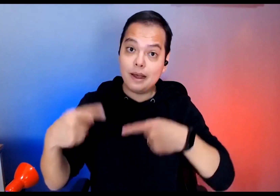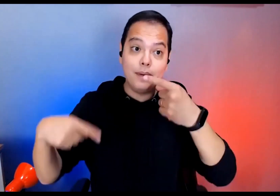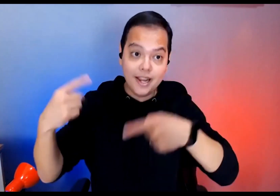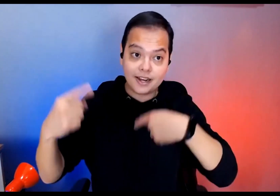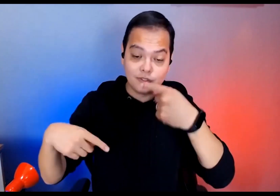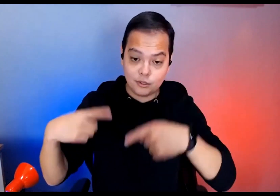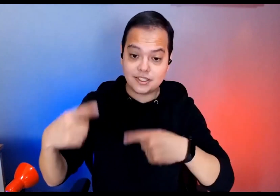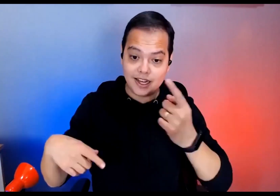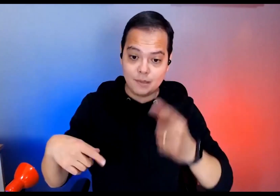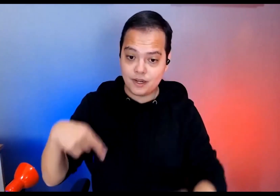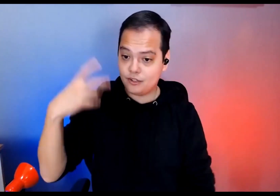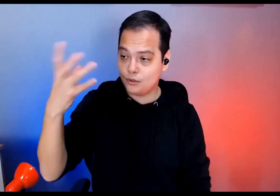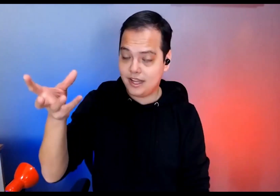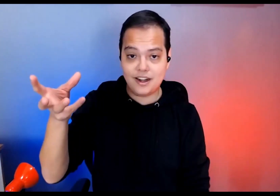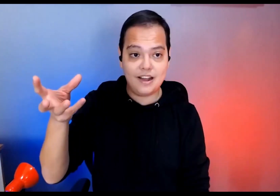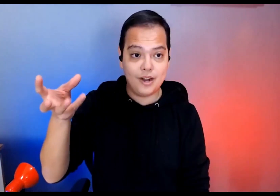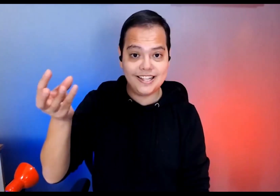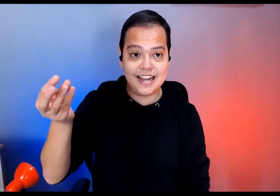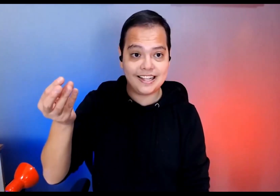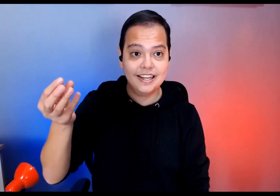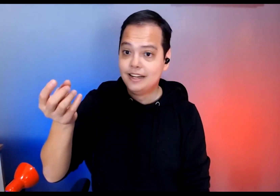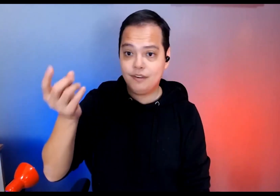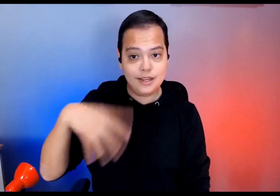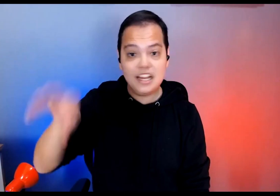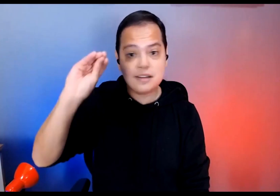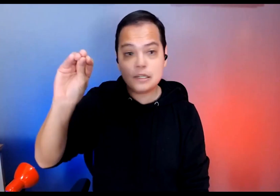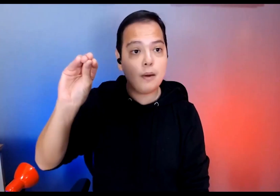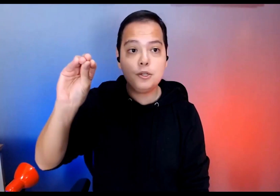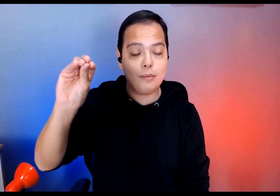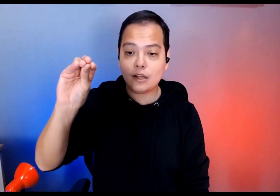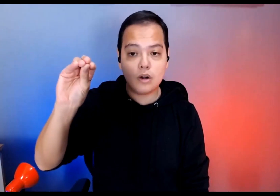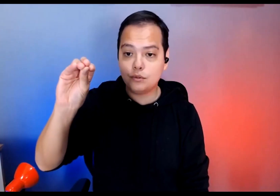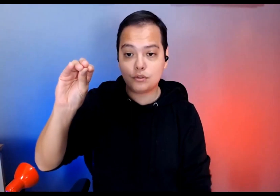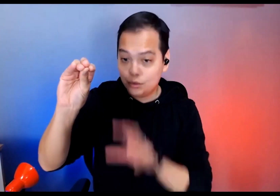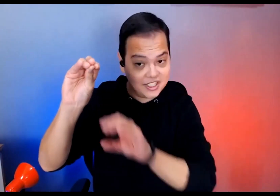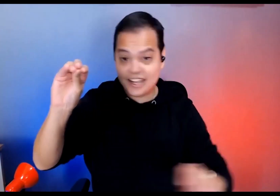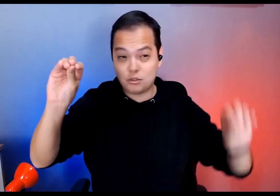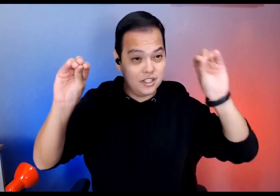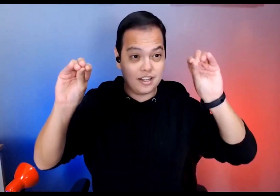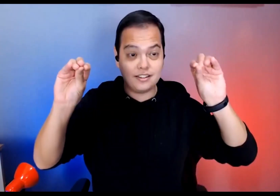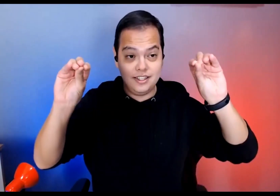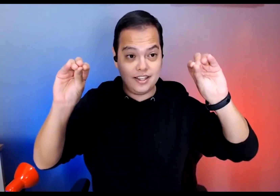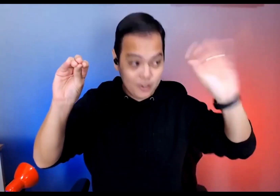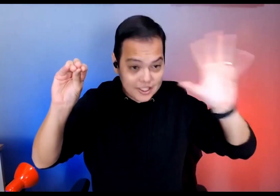briga que aconteceu no Instagram, porque a surda que era oralizada falou que a Libras não é o idioma natural dos surdos, e aí a surda que usa a língua de